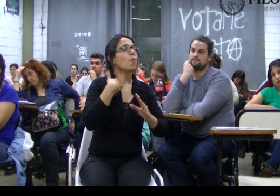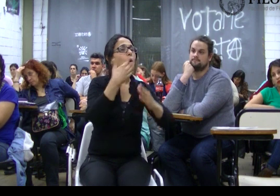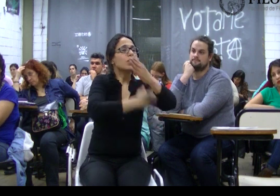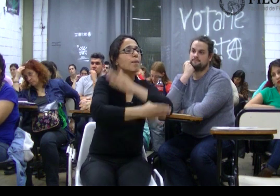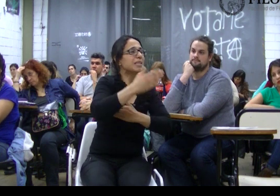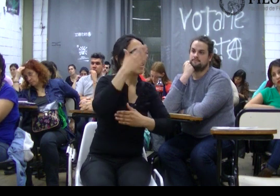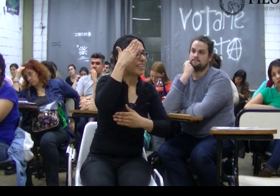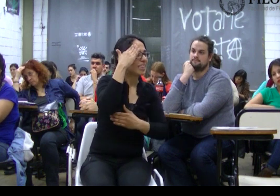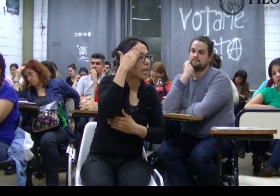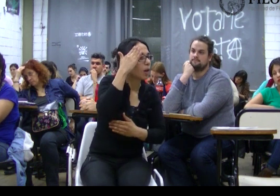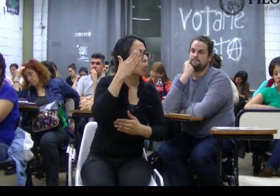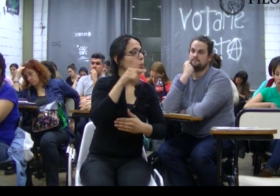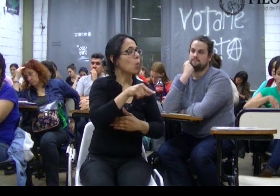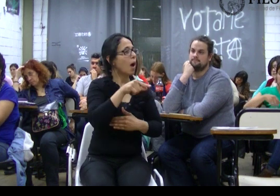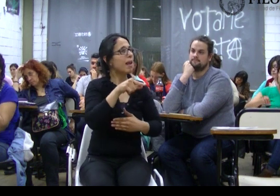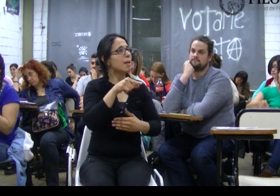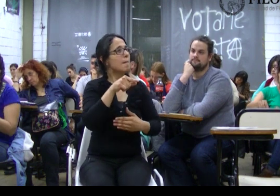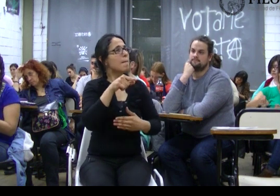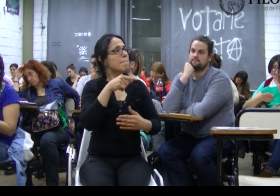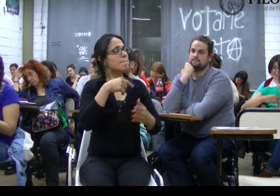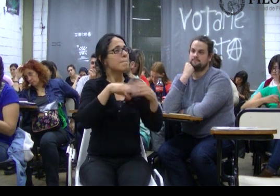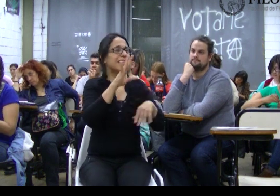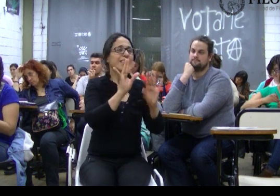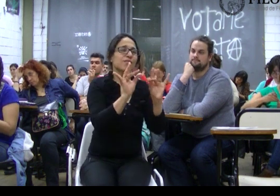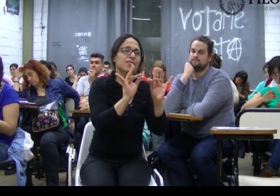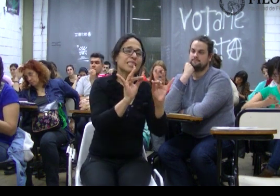es muy difícil también, digamos,